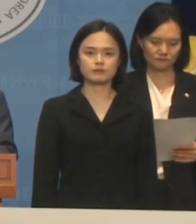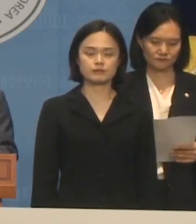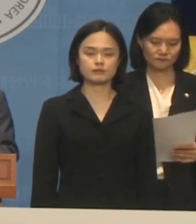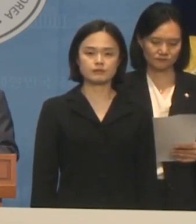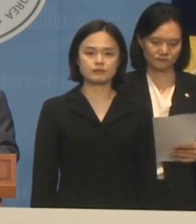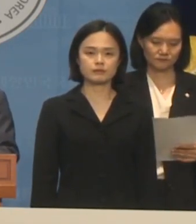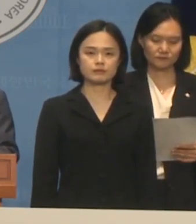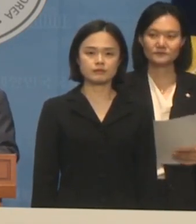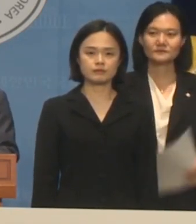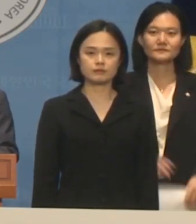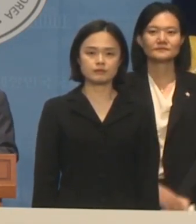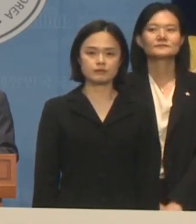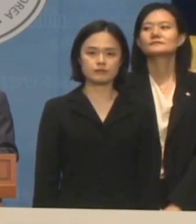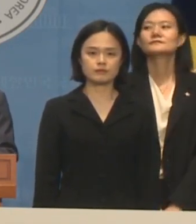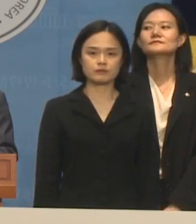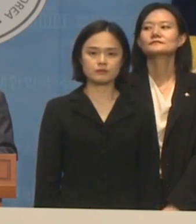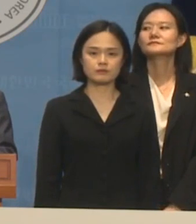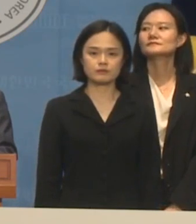빨리 오시죠.